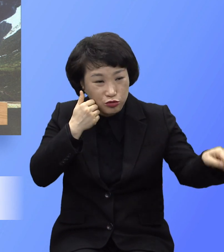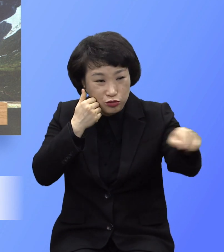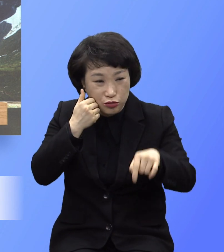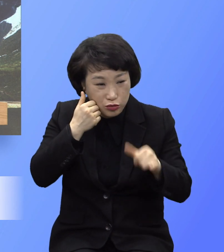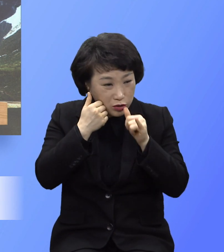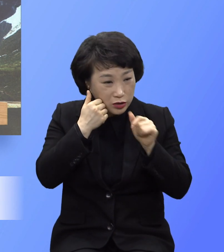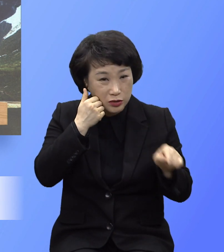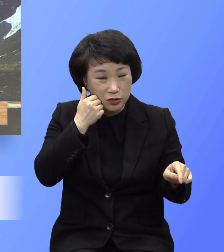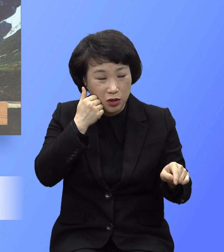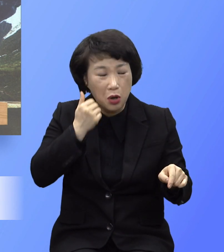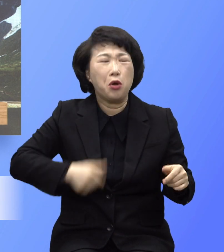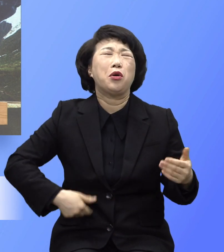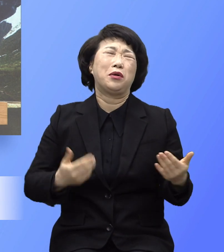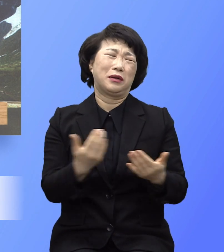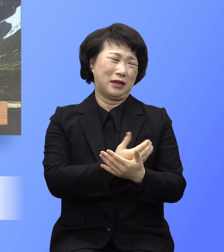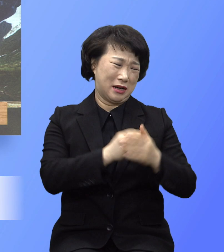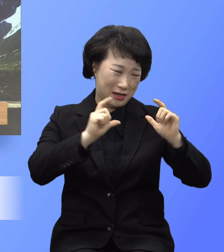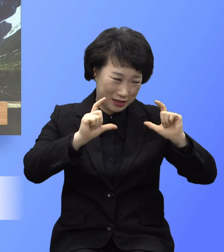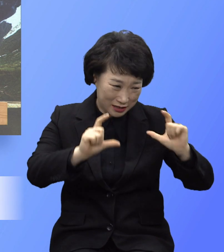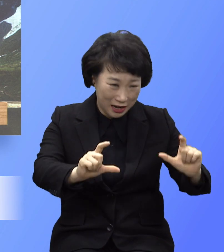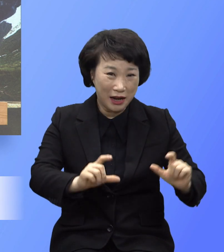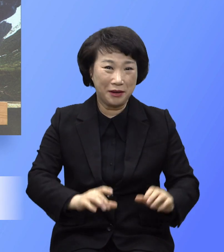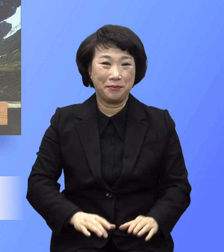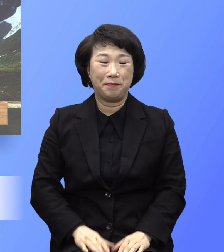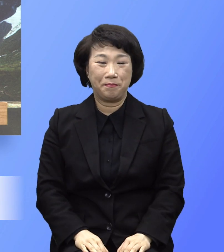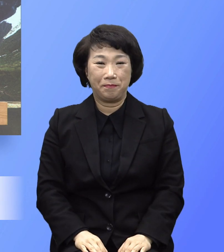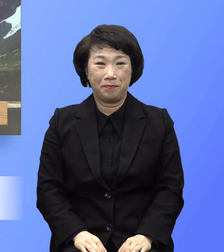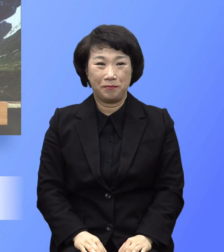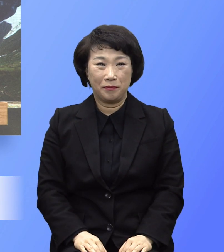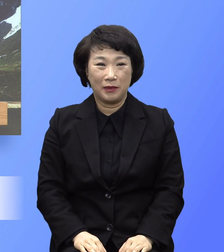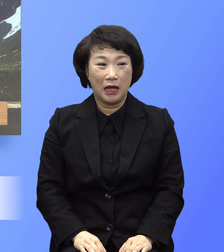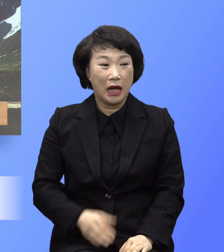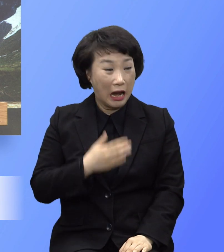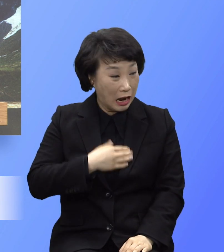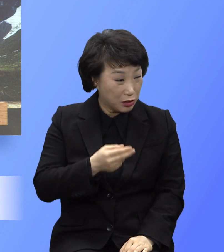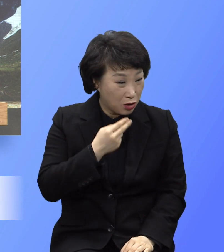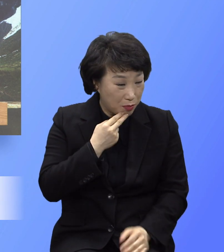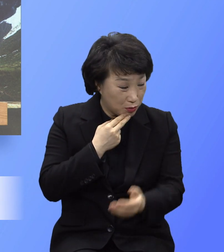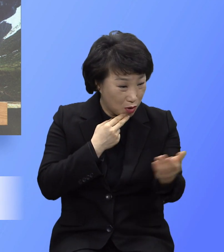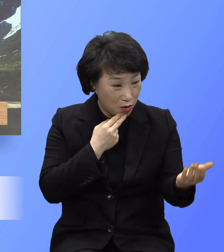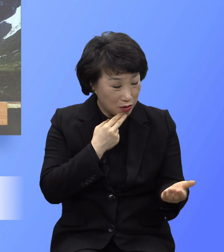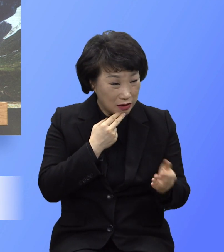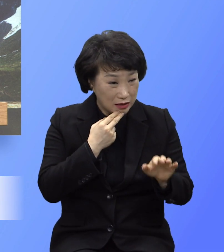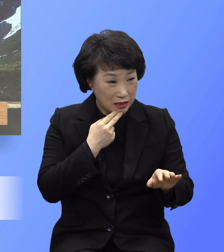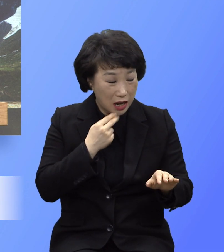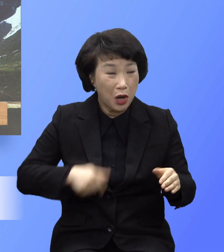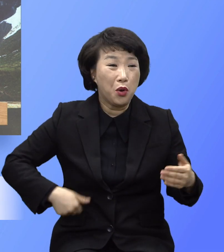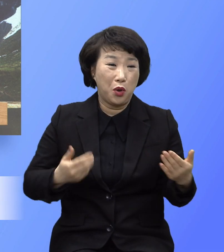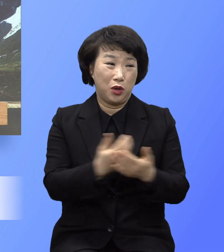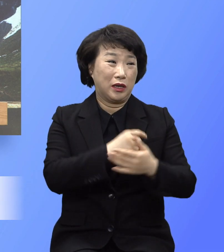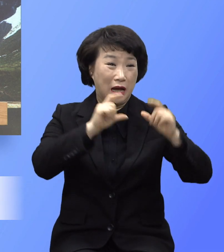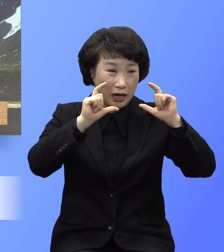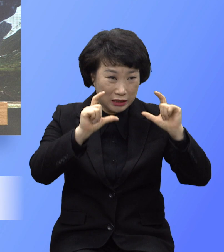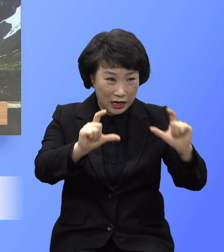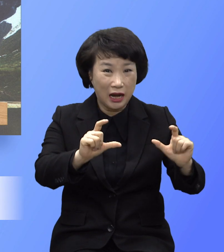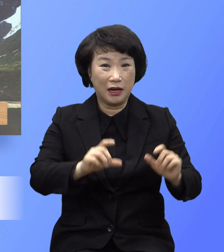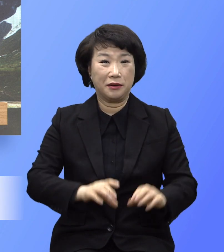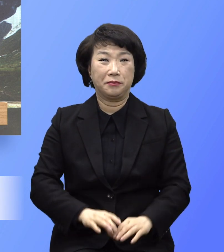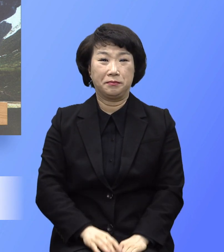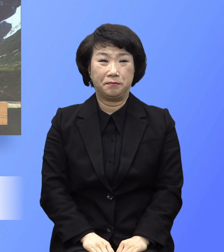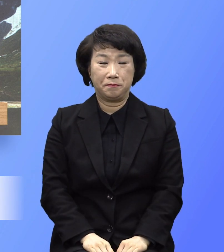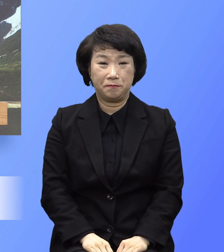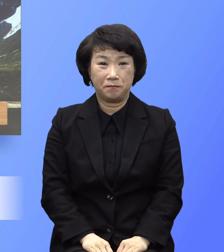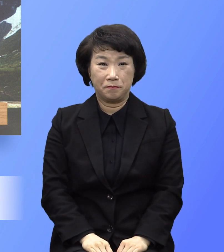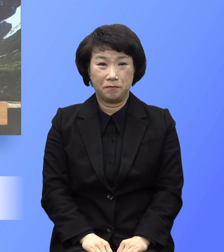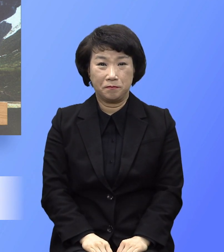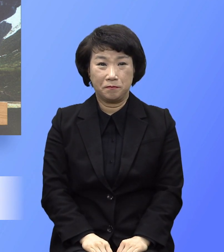자들에게 회개하라. 알지 못하는 자들에게 회개하라.